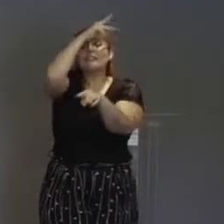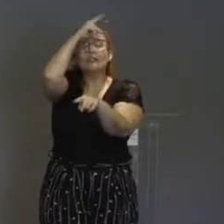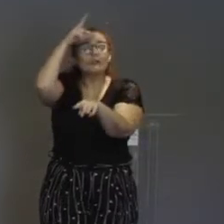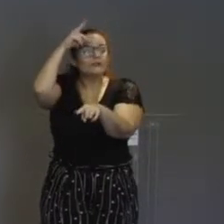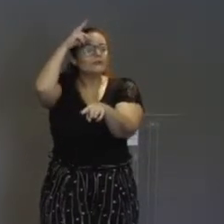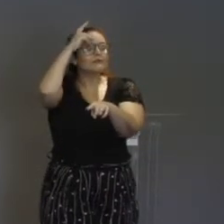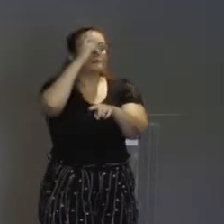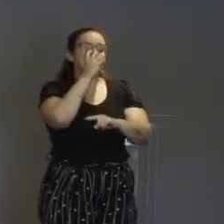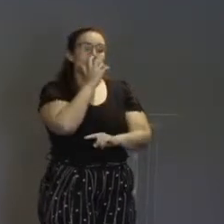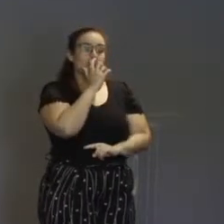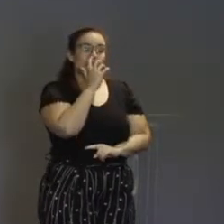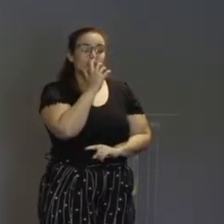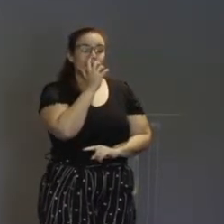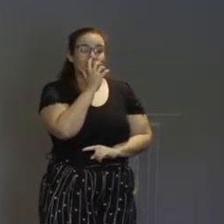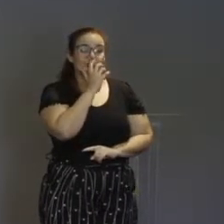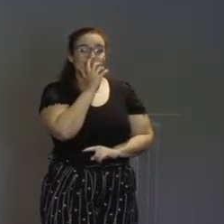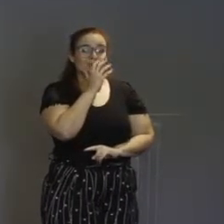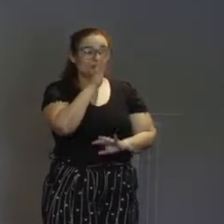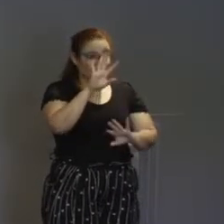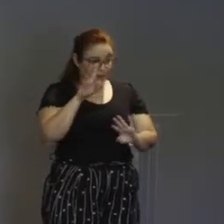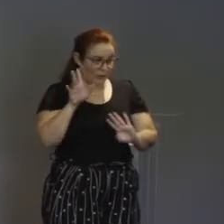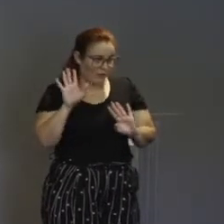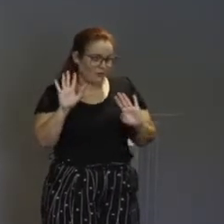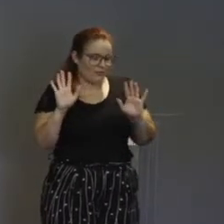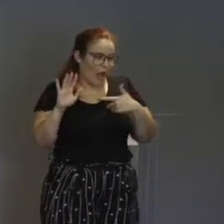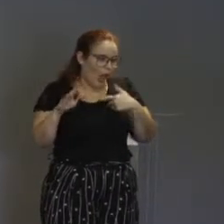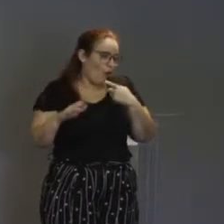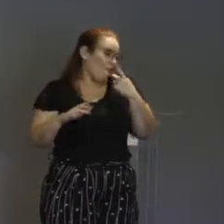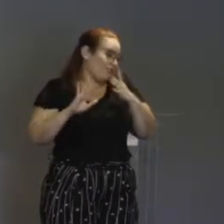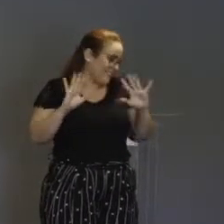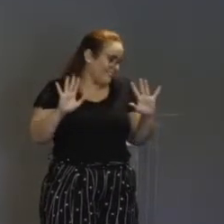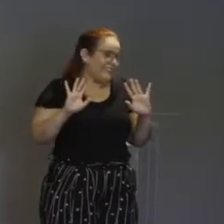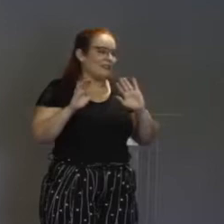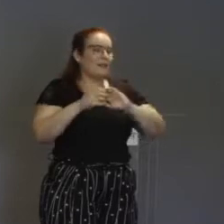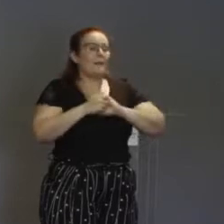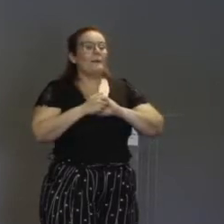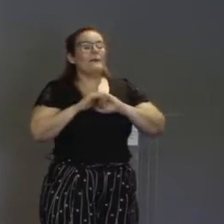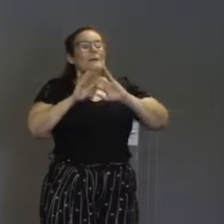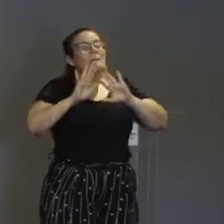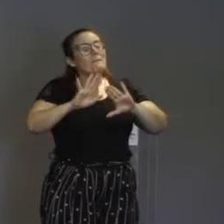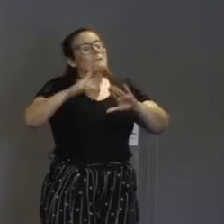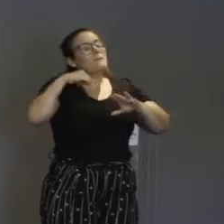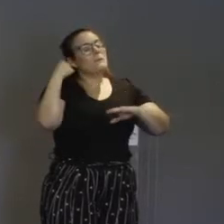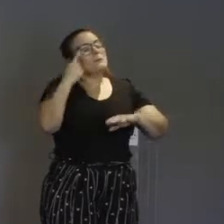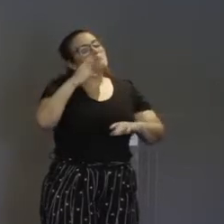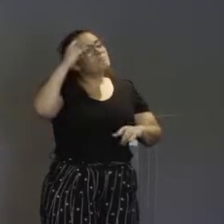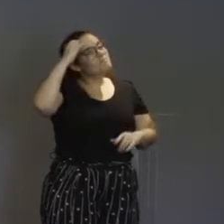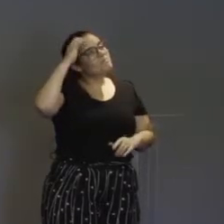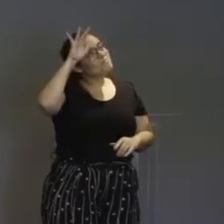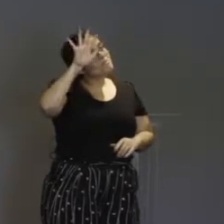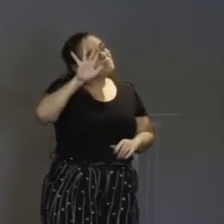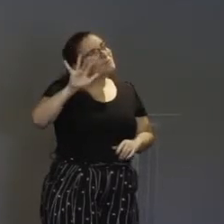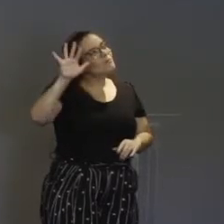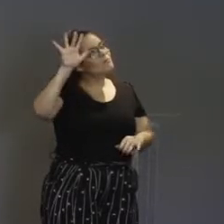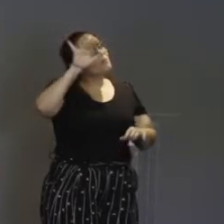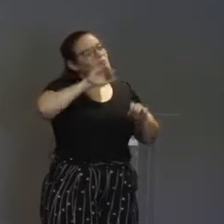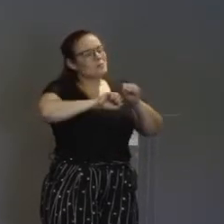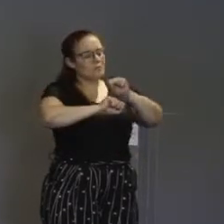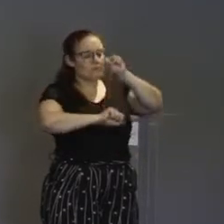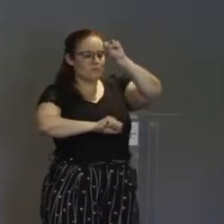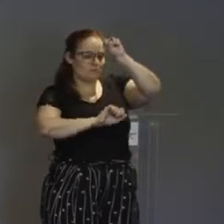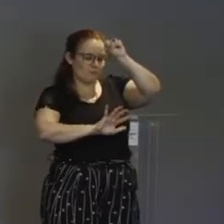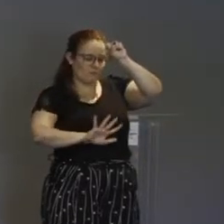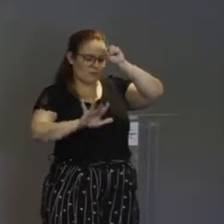lá. E isso colocando palavras na boca do Jaime Lerner, mas aí ele leva a gente a imaginar aquele mapa, vendo que, na verdade, o